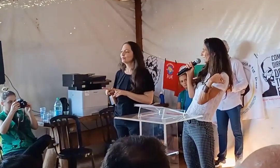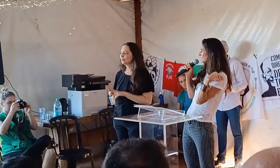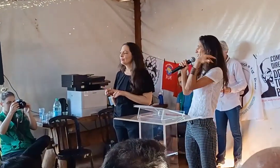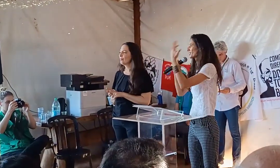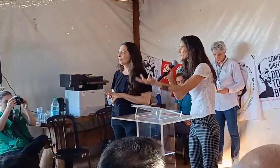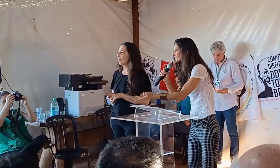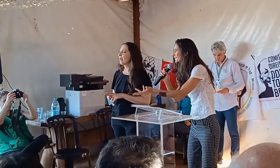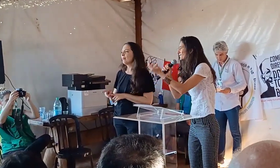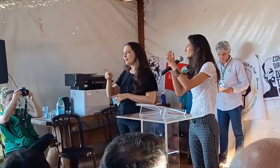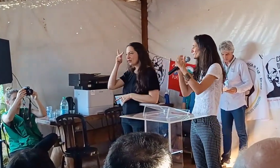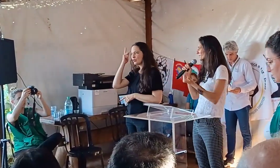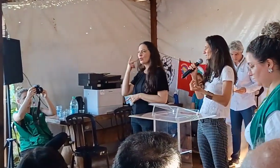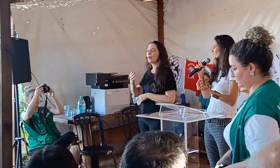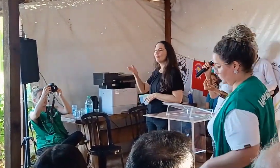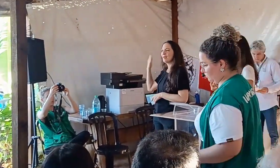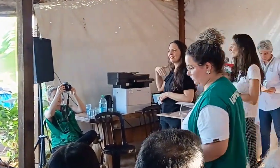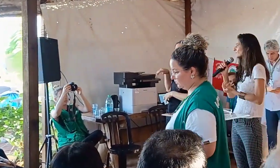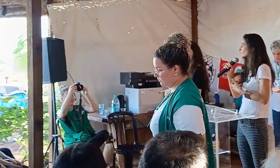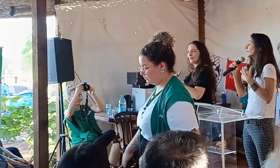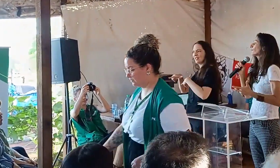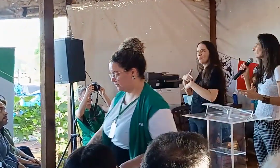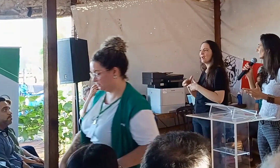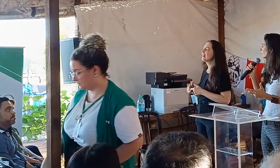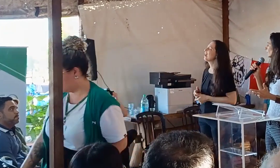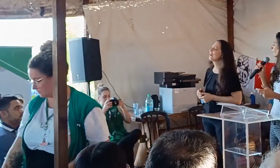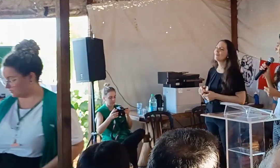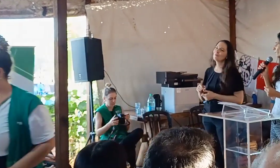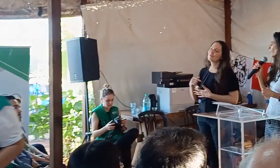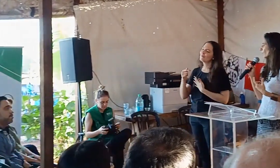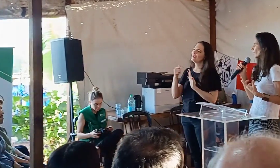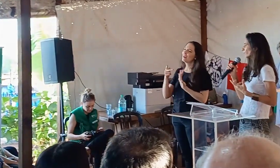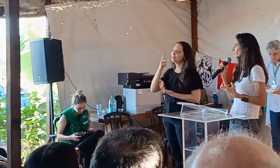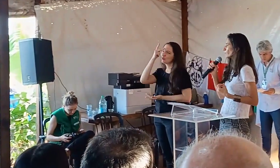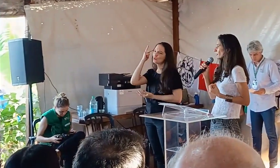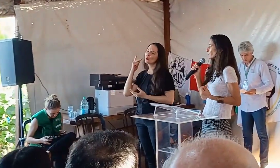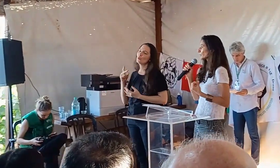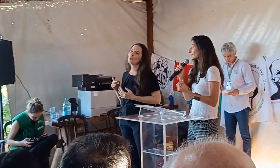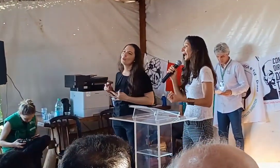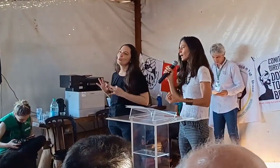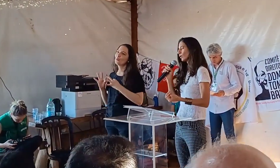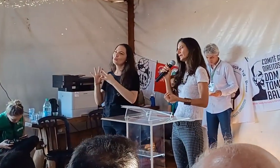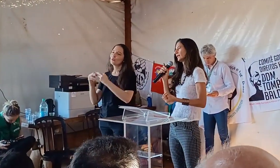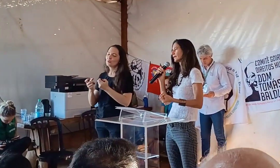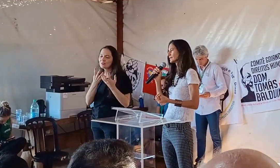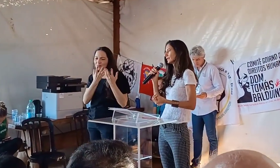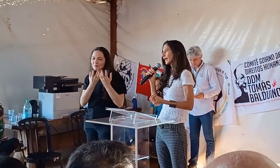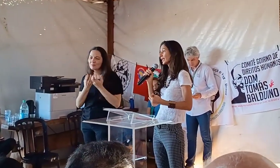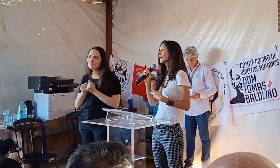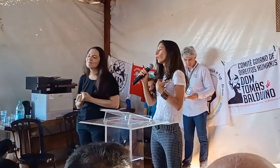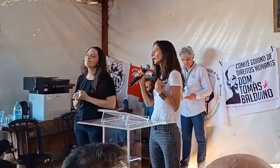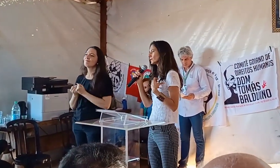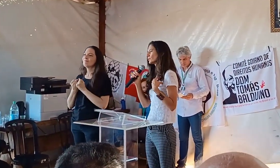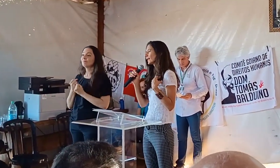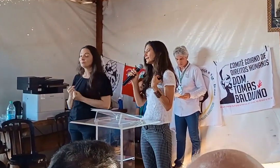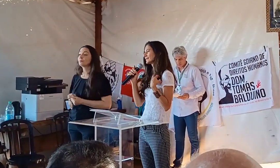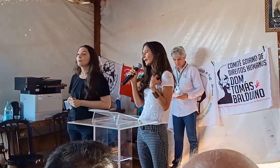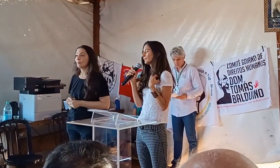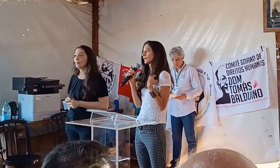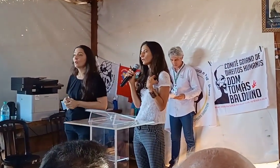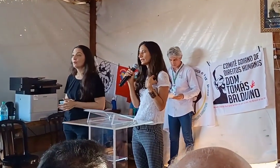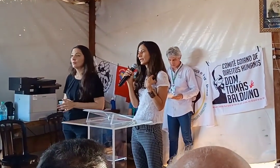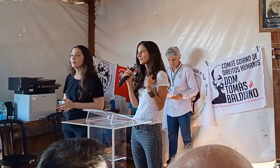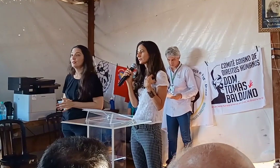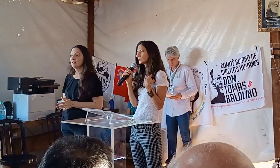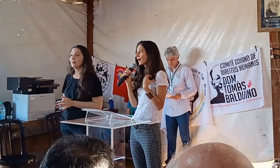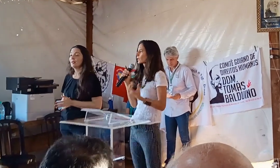defensores antigos, defensores novos, né, enfim, por acolher. Assim, e quando, né, está